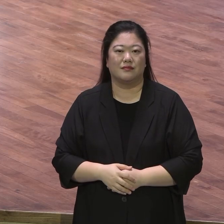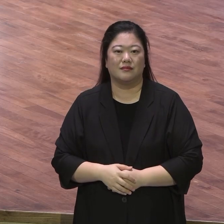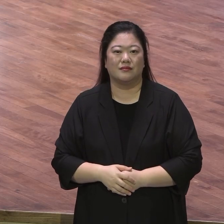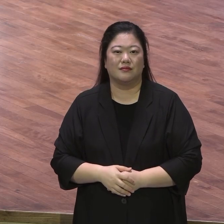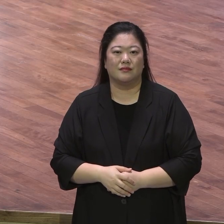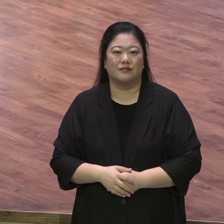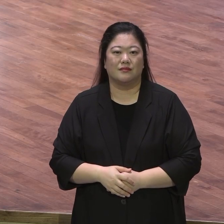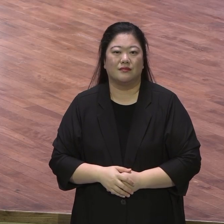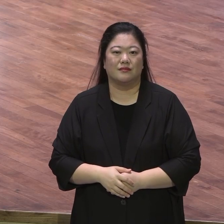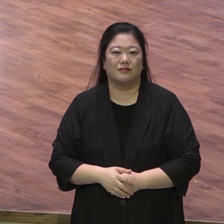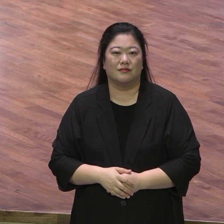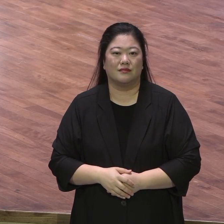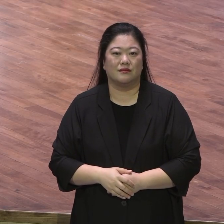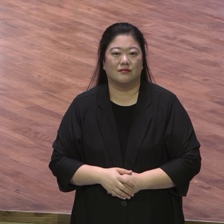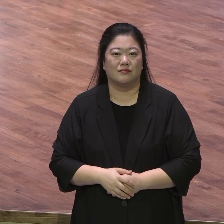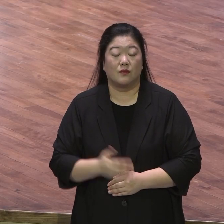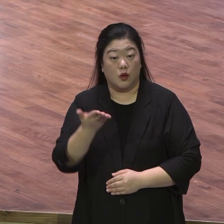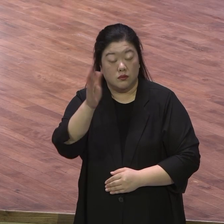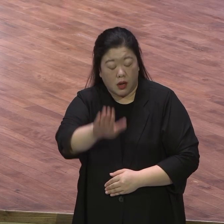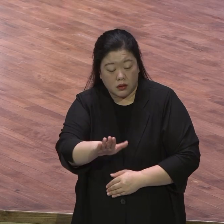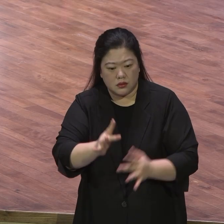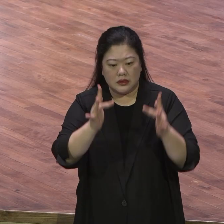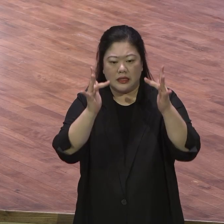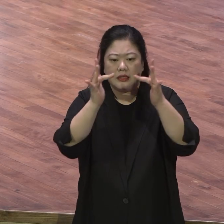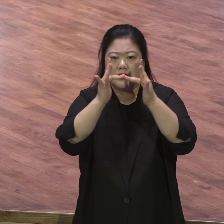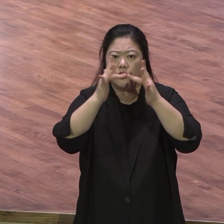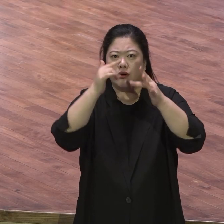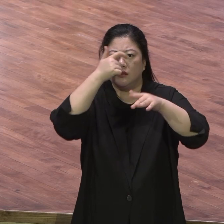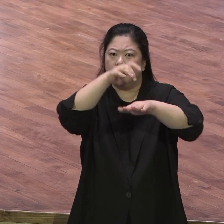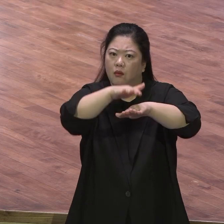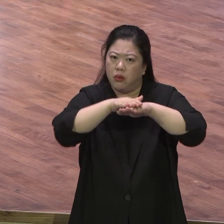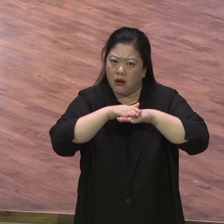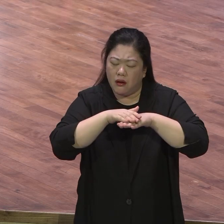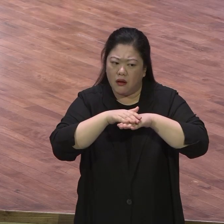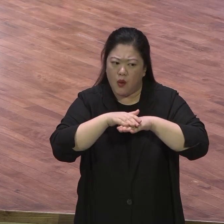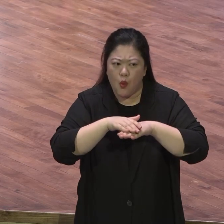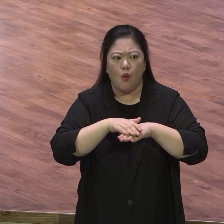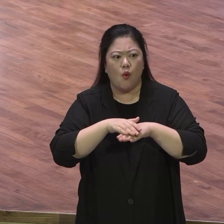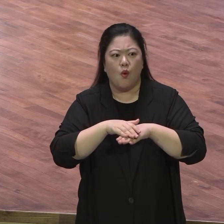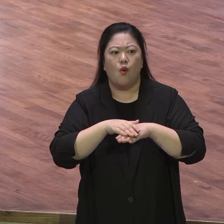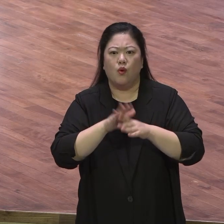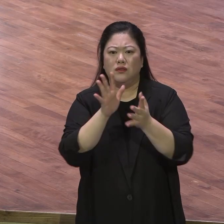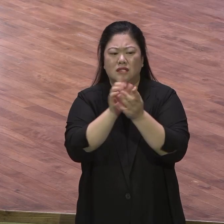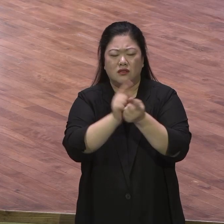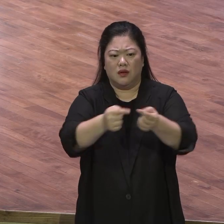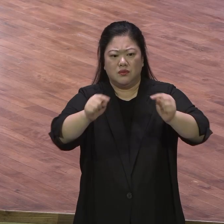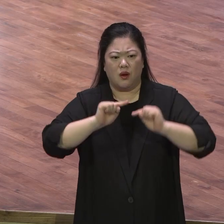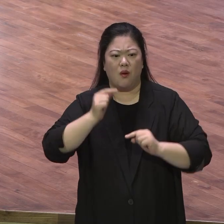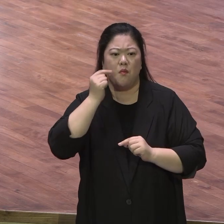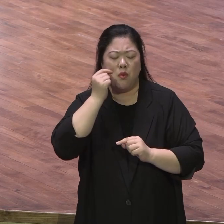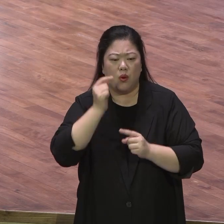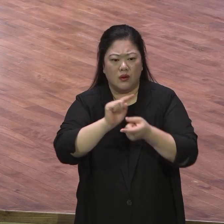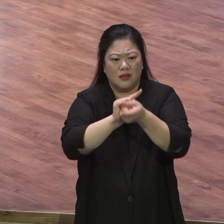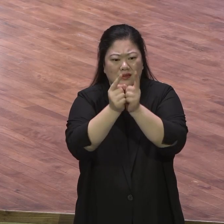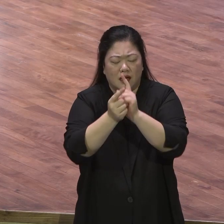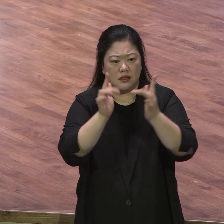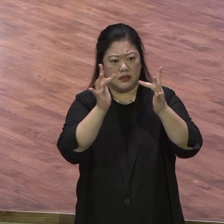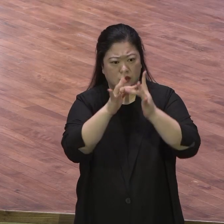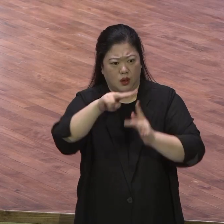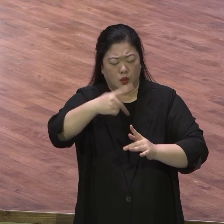환경을 통해서 또 이렇게 같이 예배를 드리고 오늘은 또 줌을 보면서